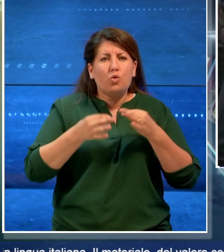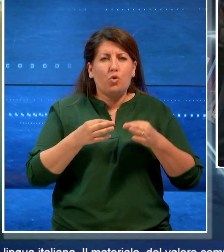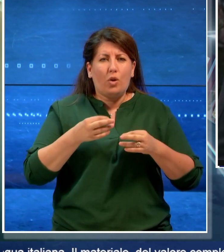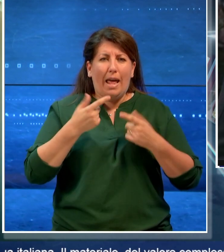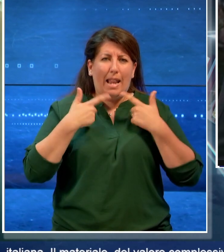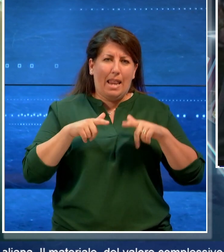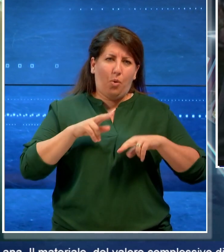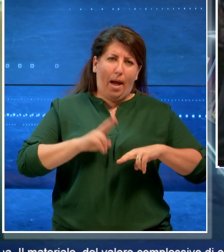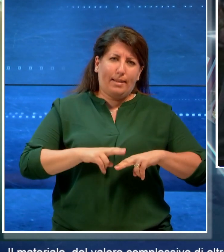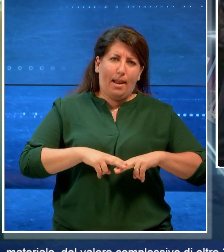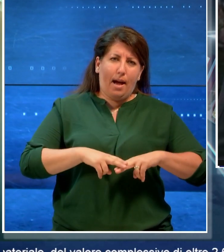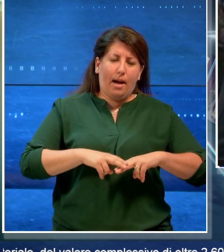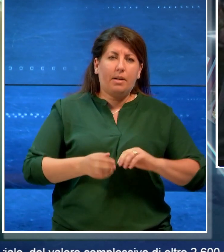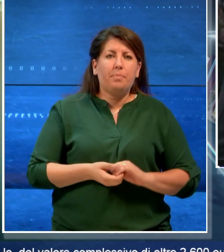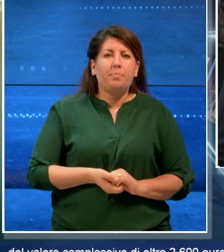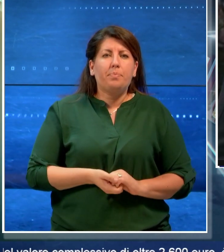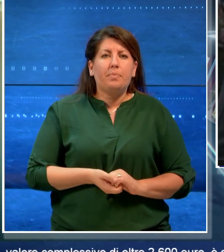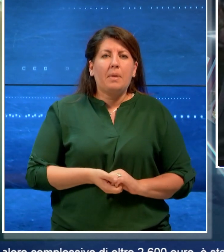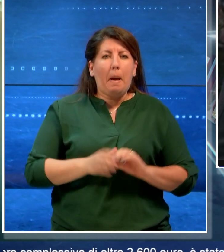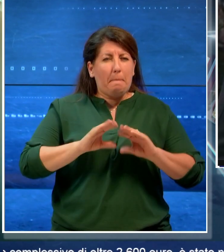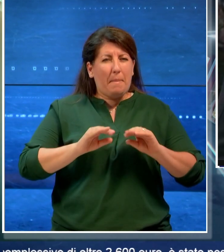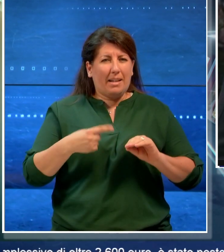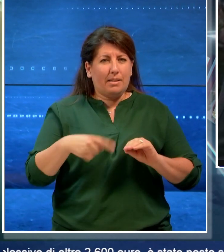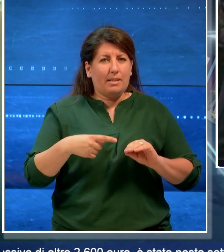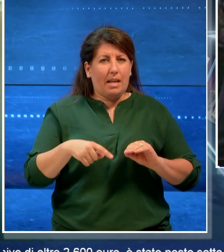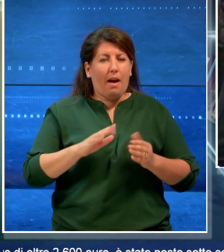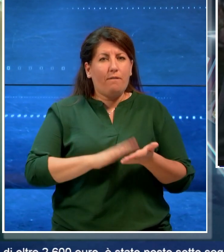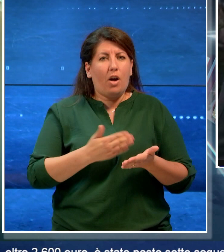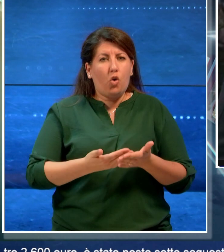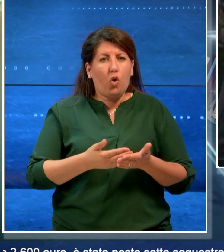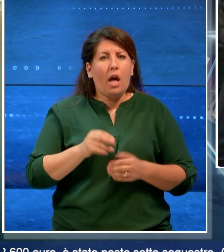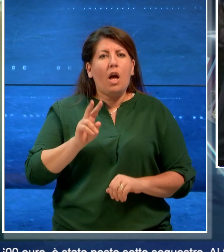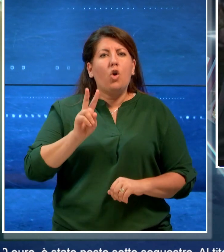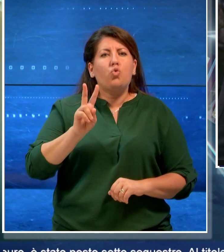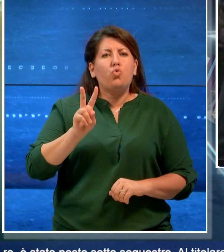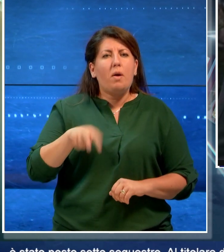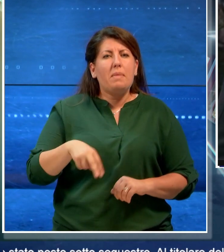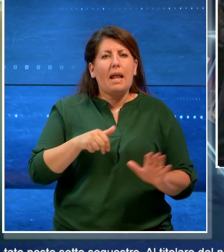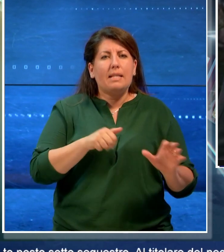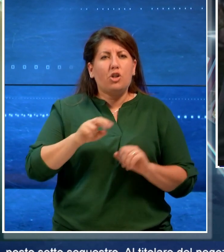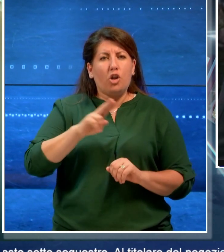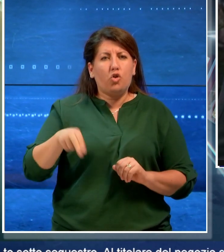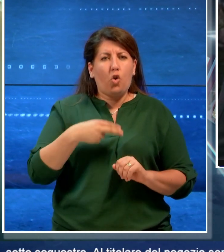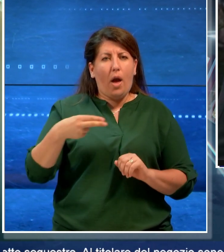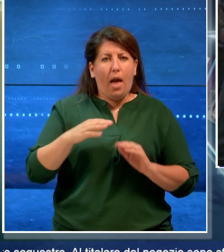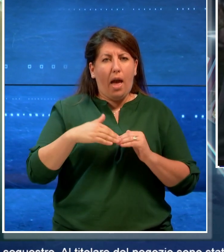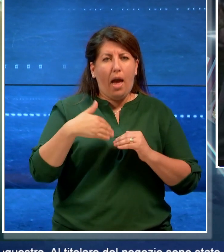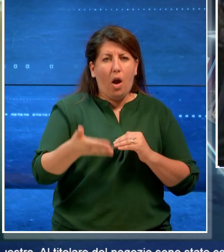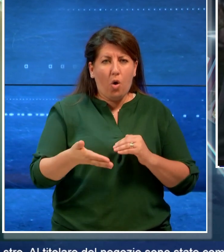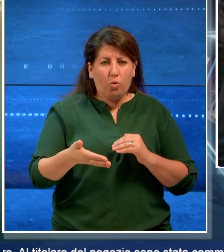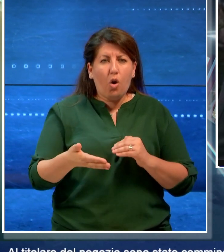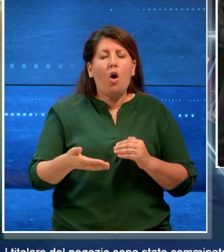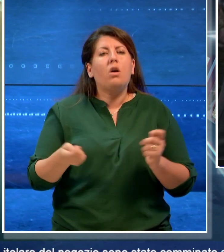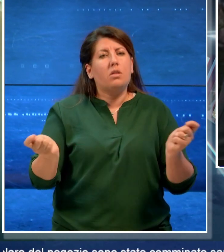italiana il Mater del valore di oltre €2.00 È stato